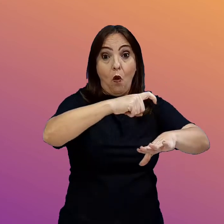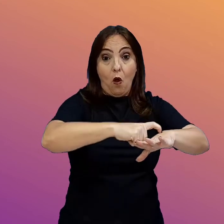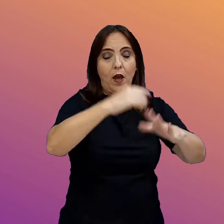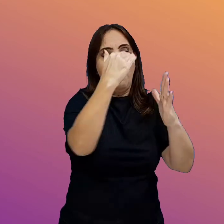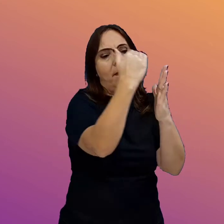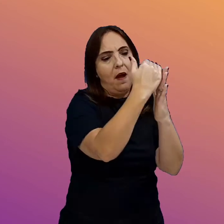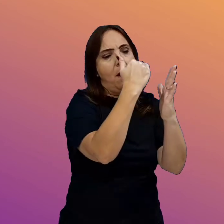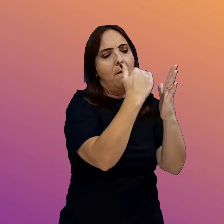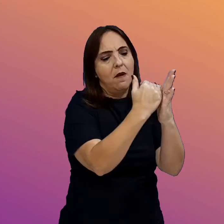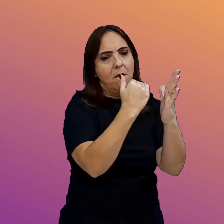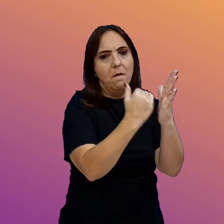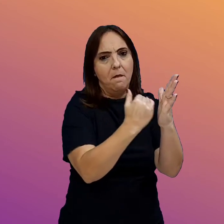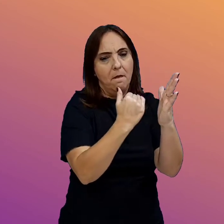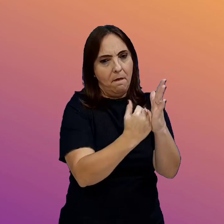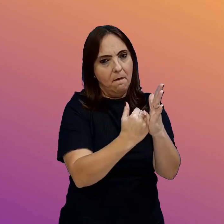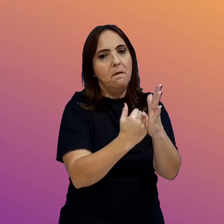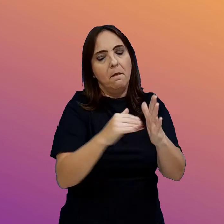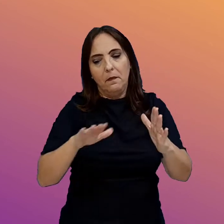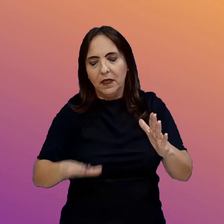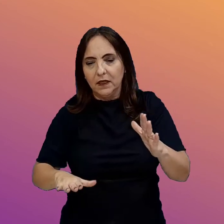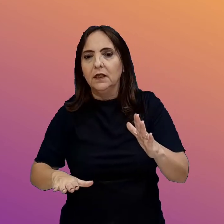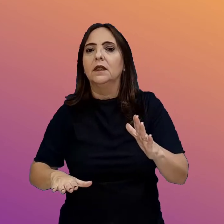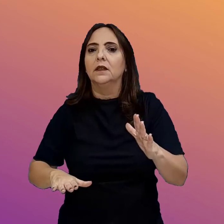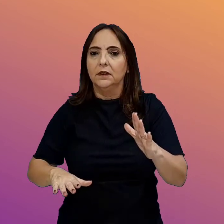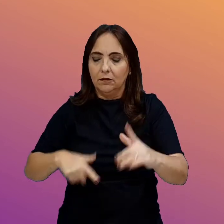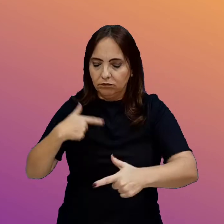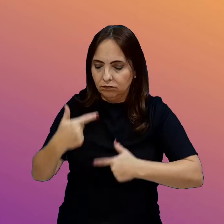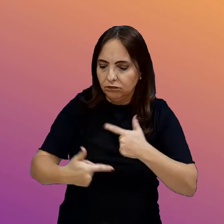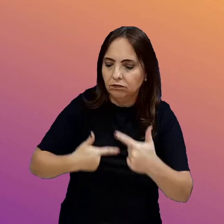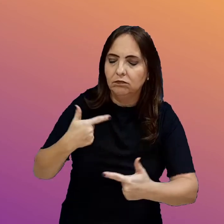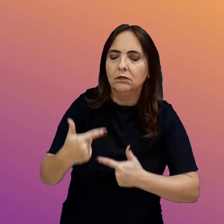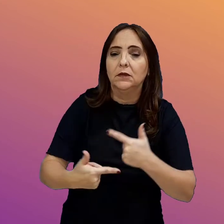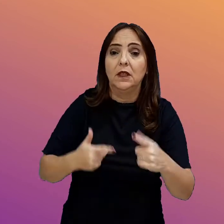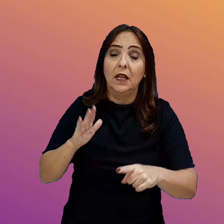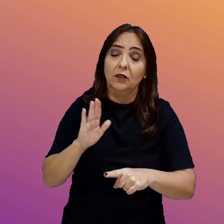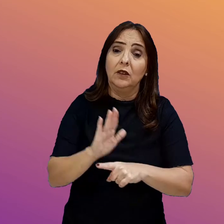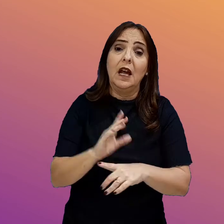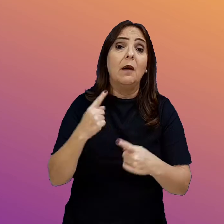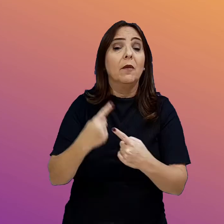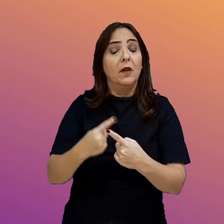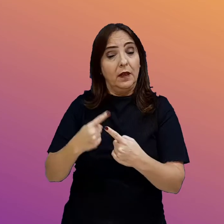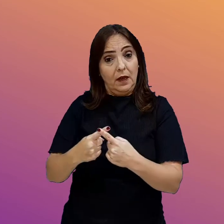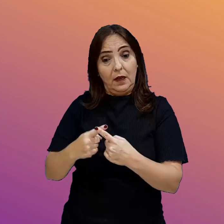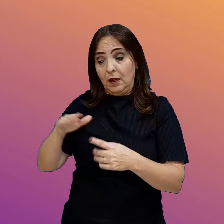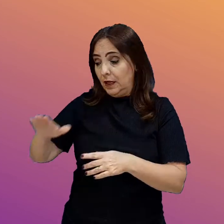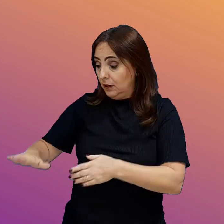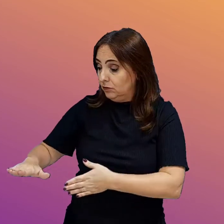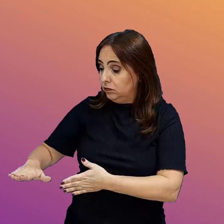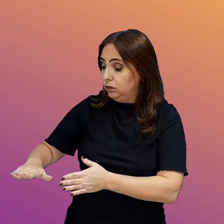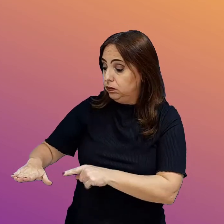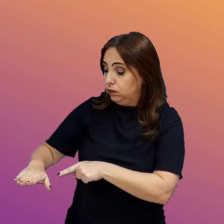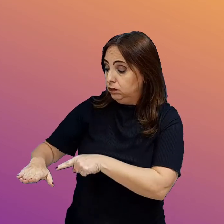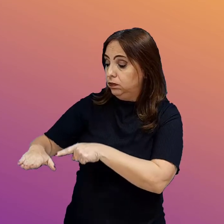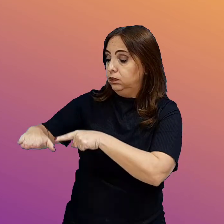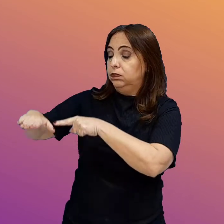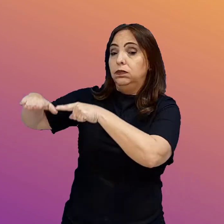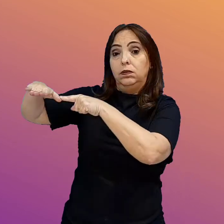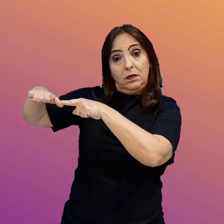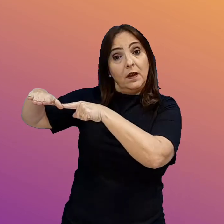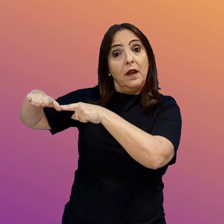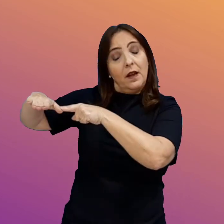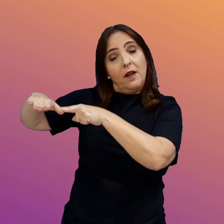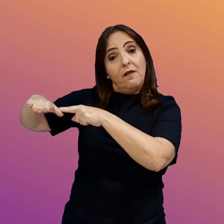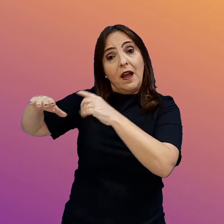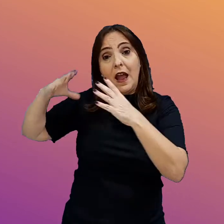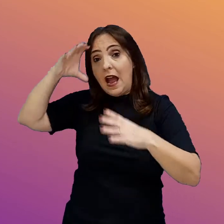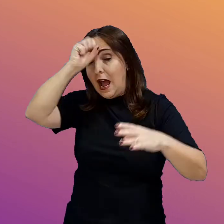crianças. Né? Por que com elas? Porque elas vão ali aprendendo a organizar o dia, aprendendo